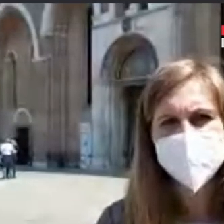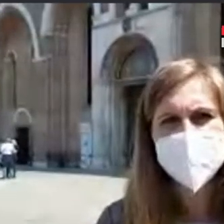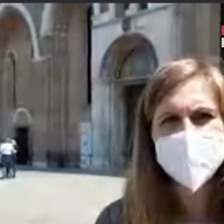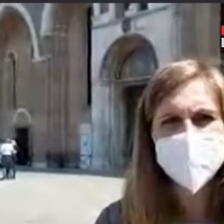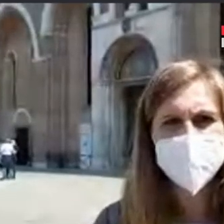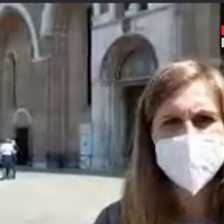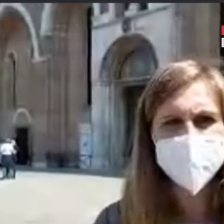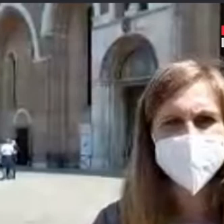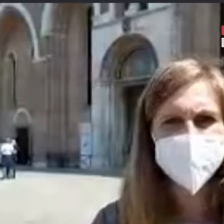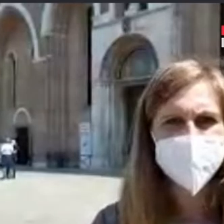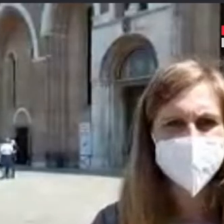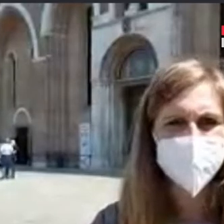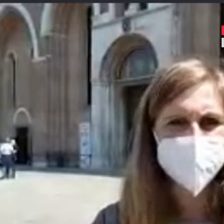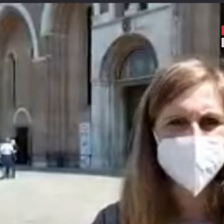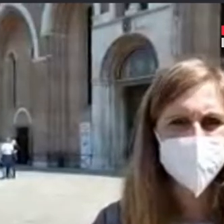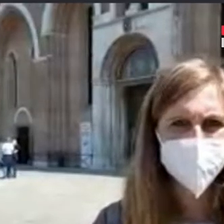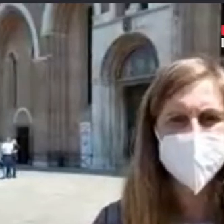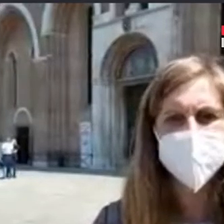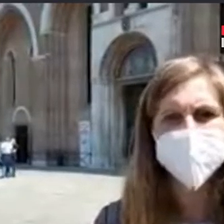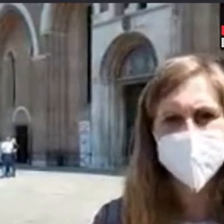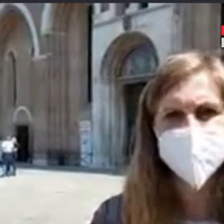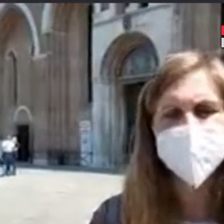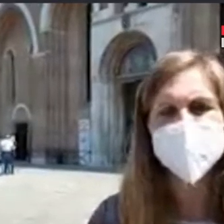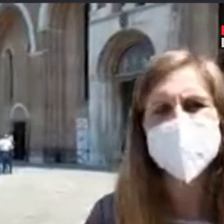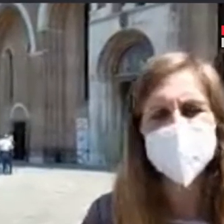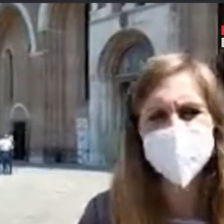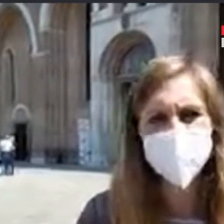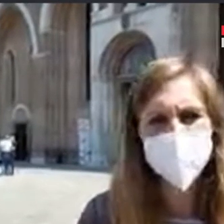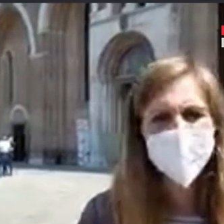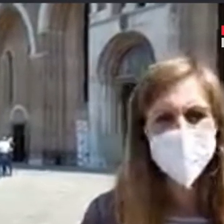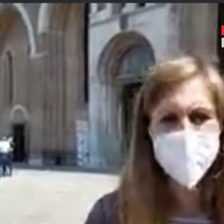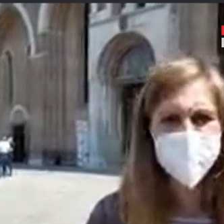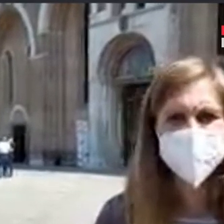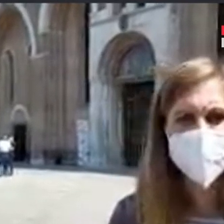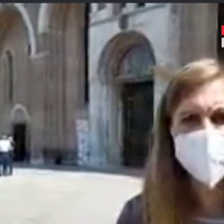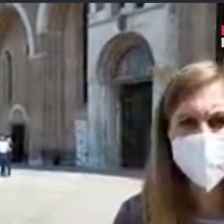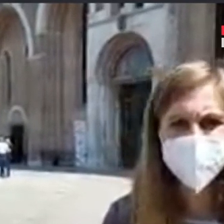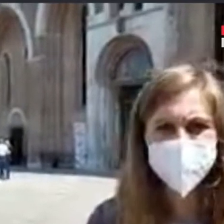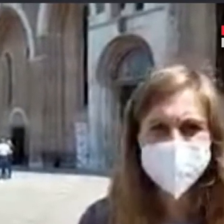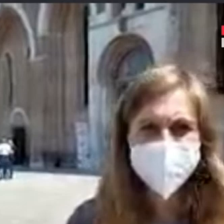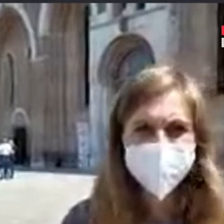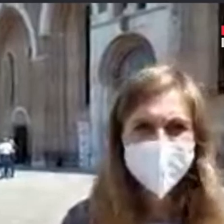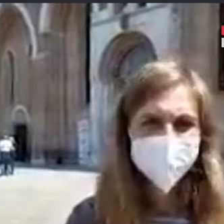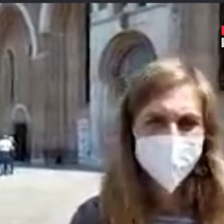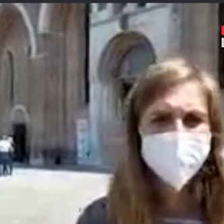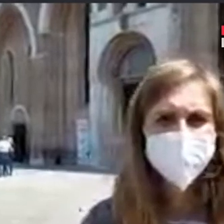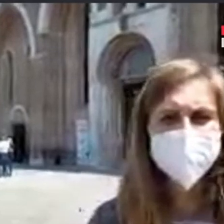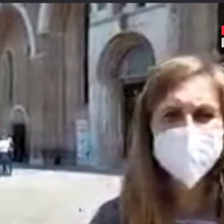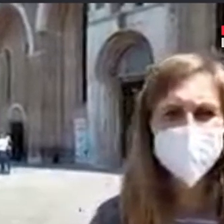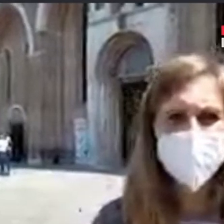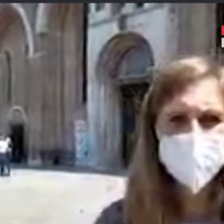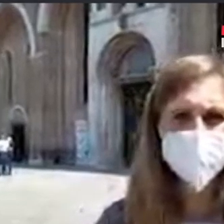posti aperti prevedono anche appunto la possibilità di prenotarsi in queste due nuove sedi vaccinali, quella